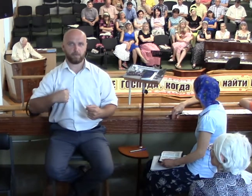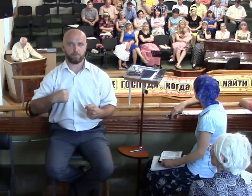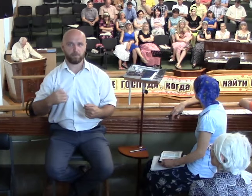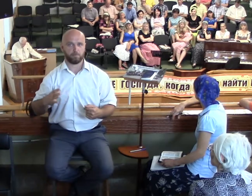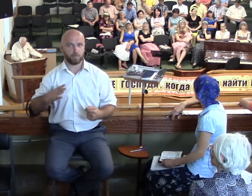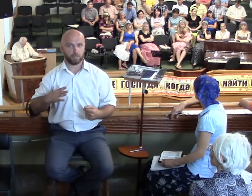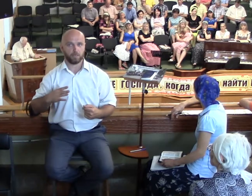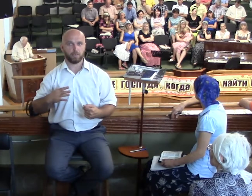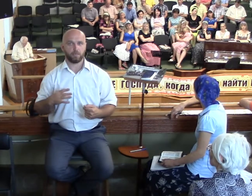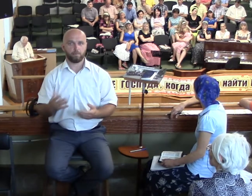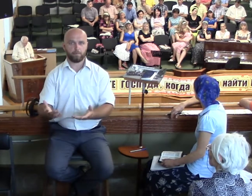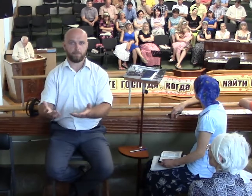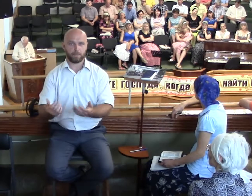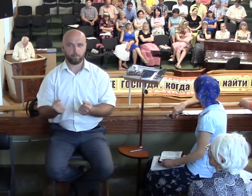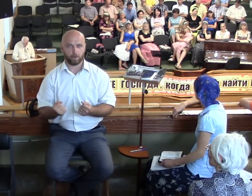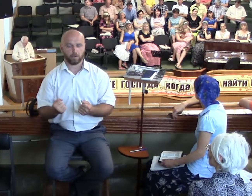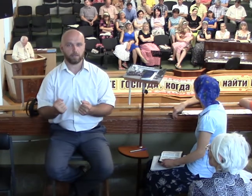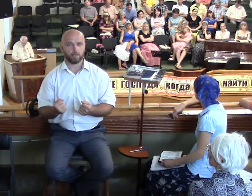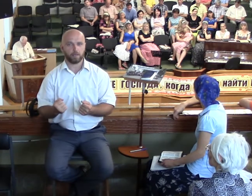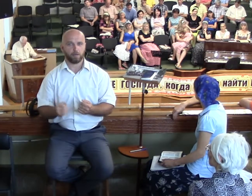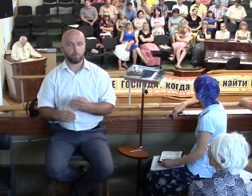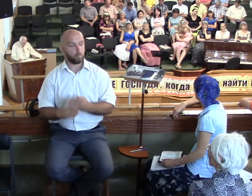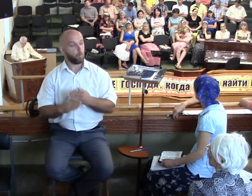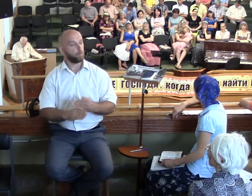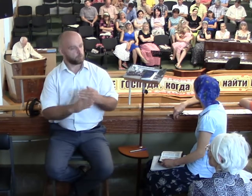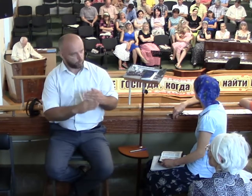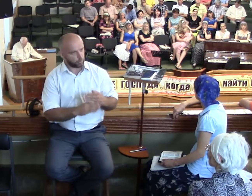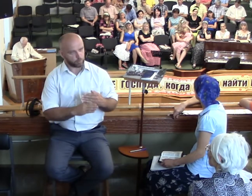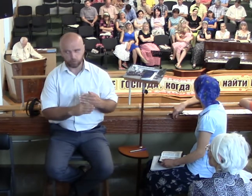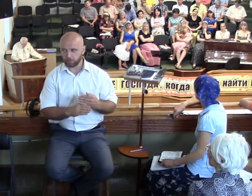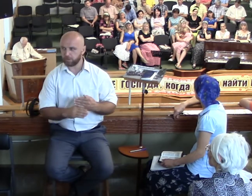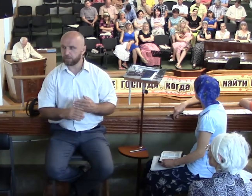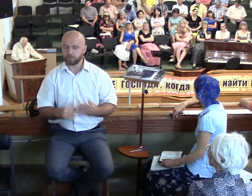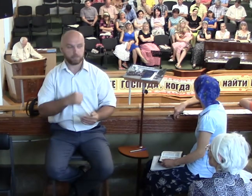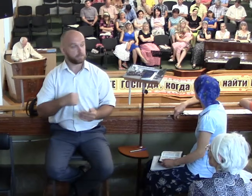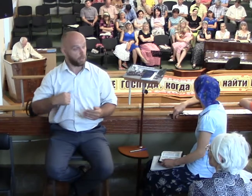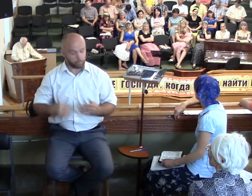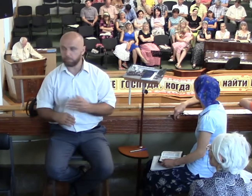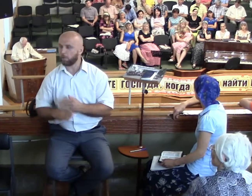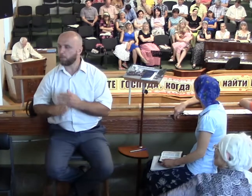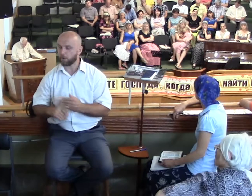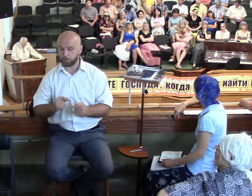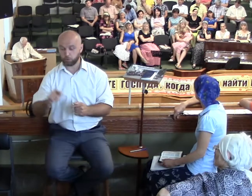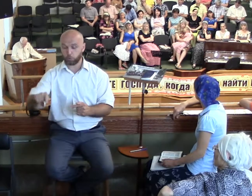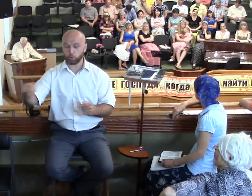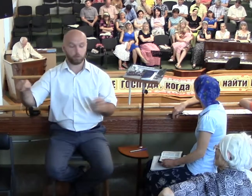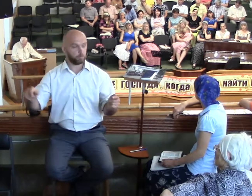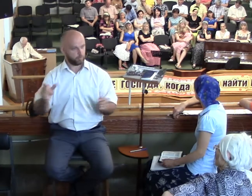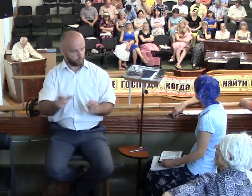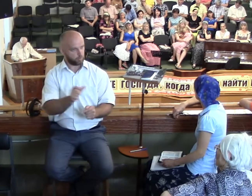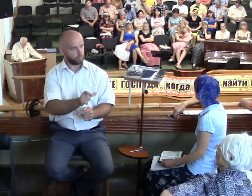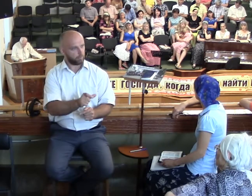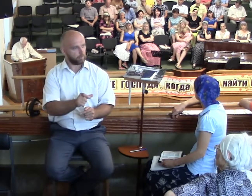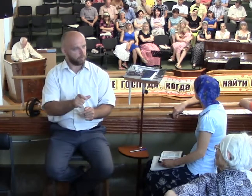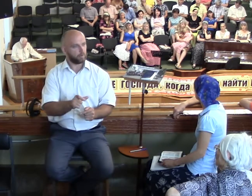других, то принимая участие в других, находящихся в таком же состоянии, ибо вы и моим узом